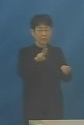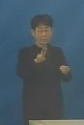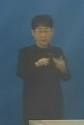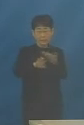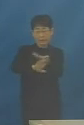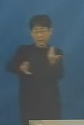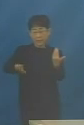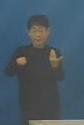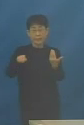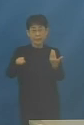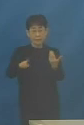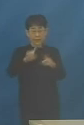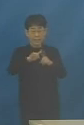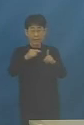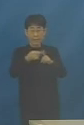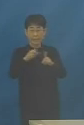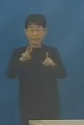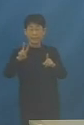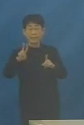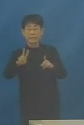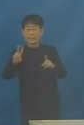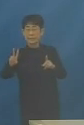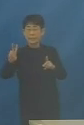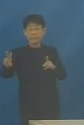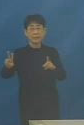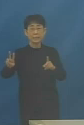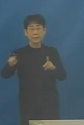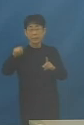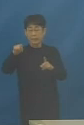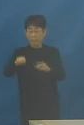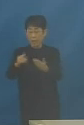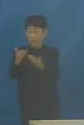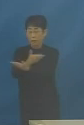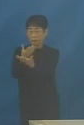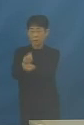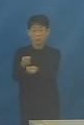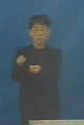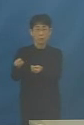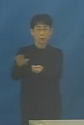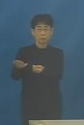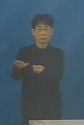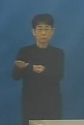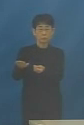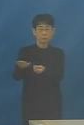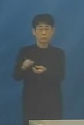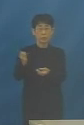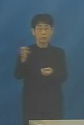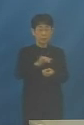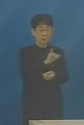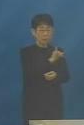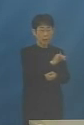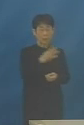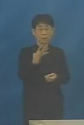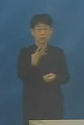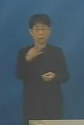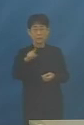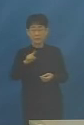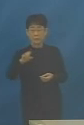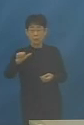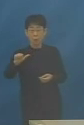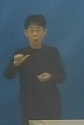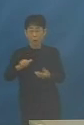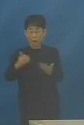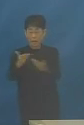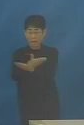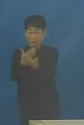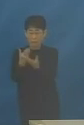ええ22が変をしたものであるとかそれから y 14子が変容したもので